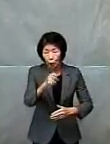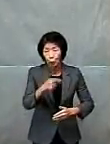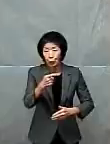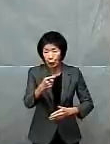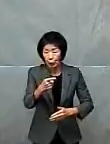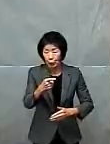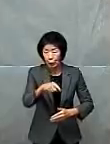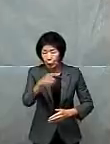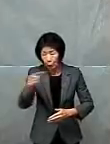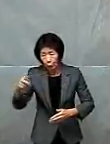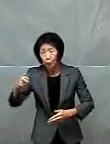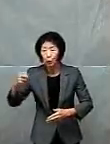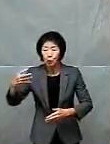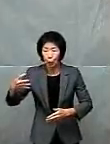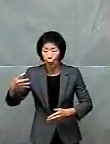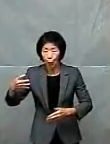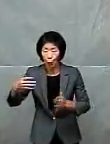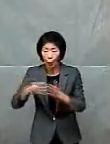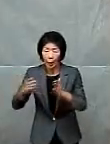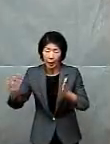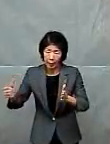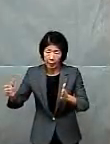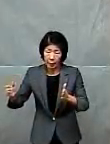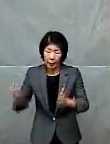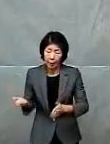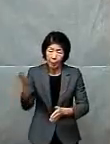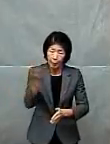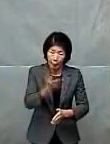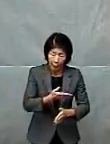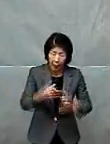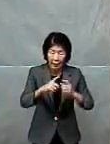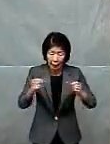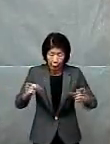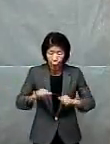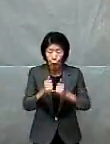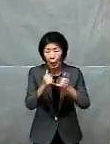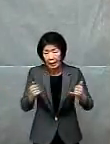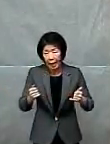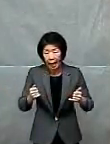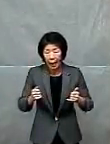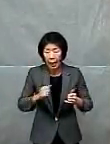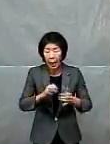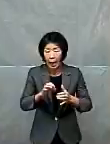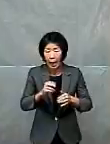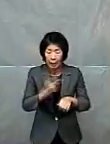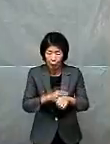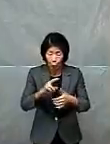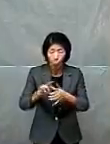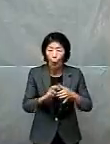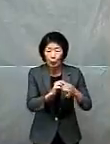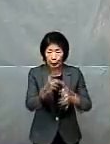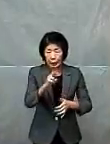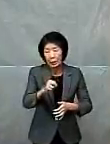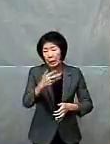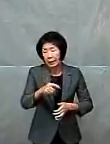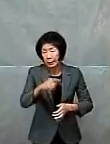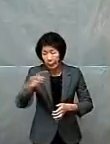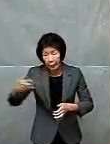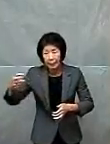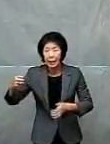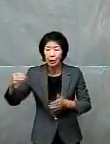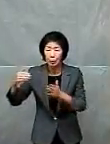から24日まで、続いて全国アビリンピックは28日から30日